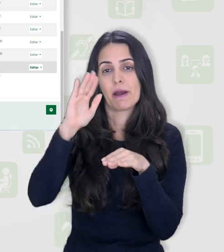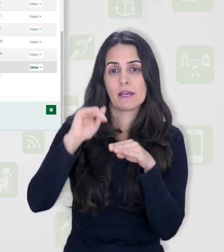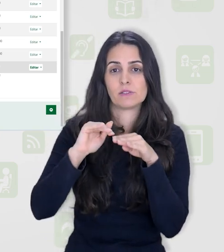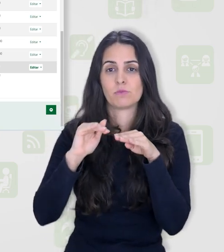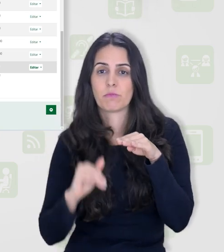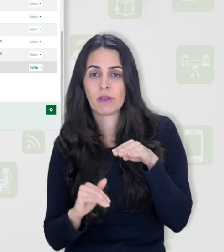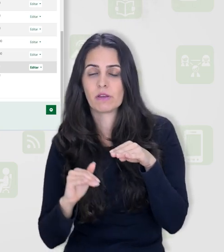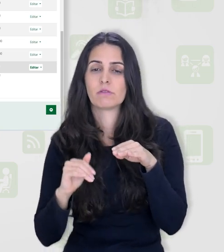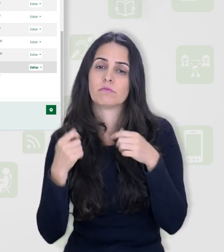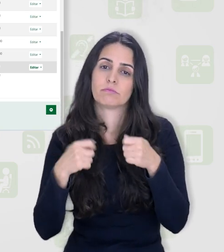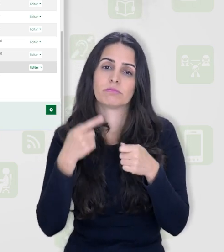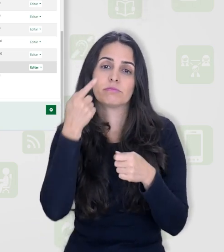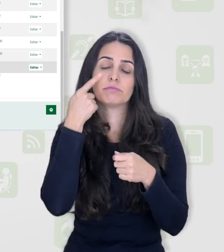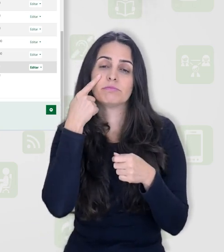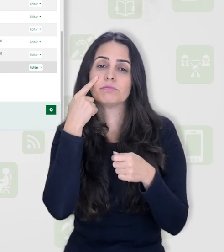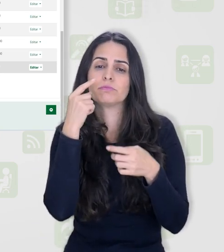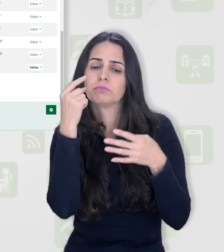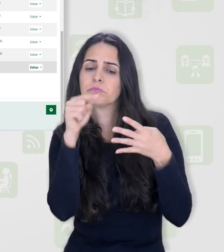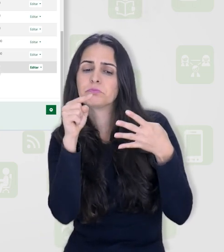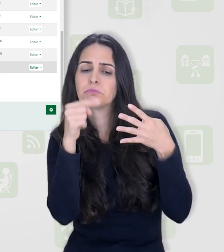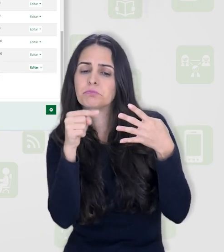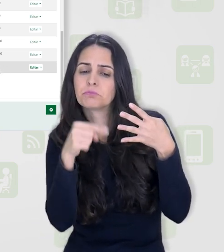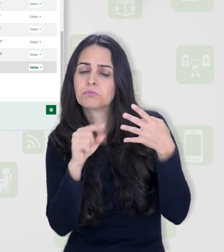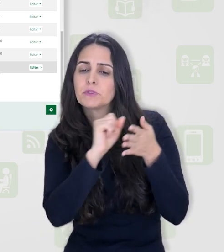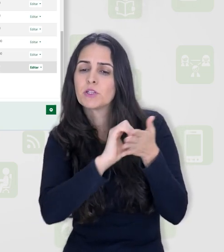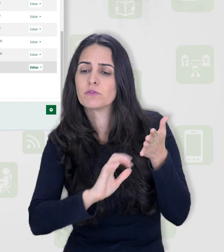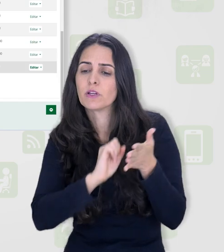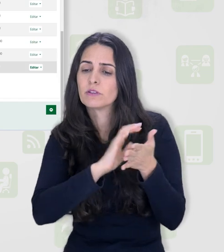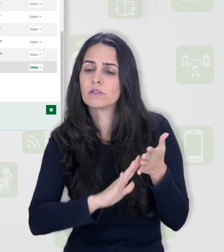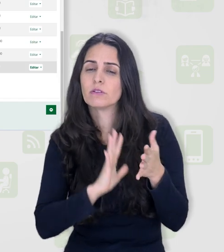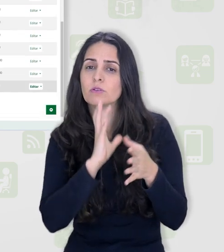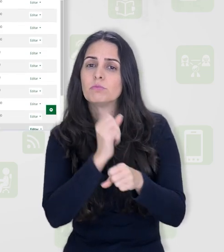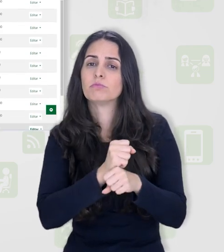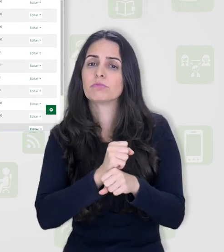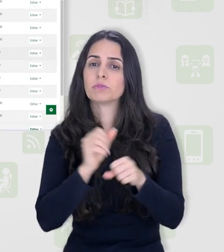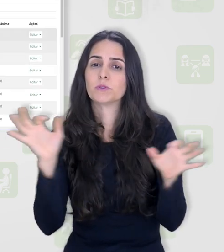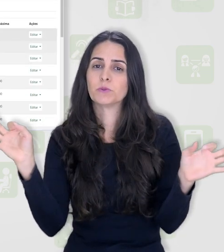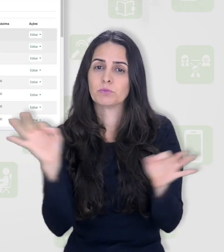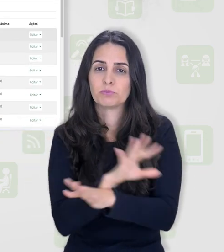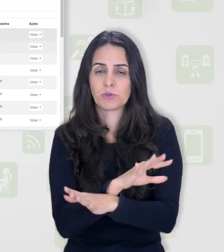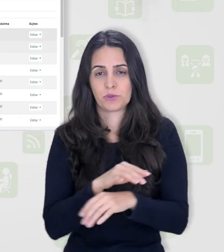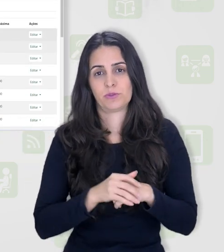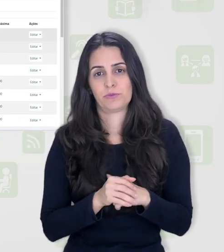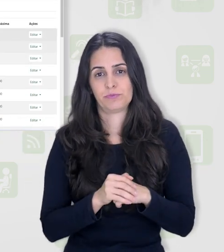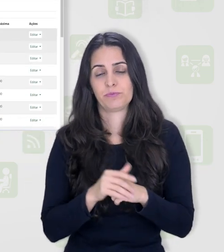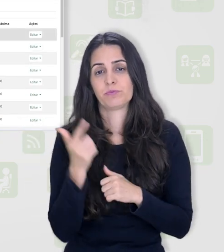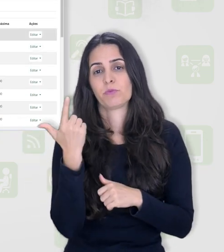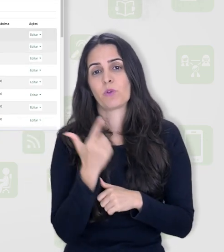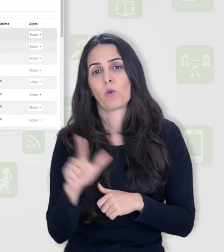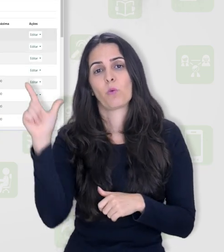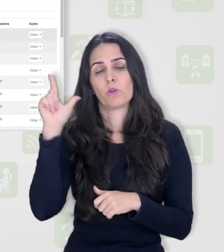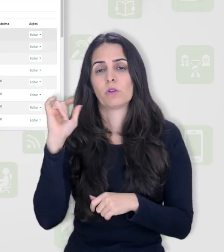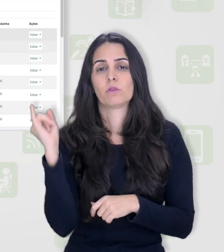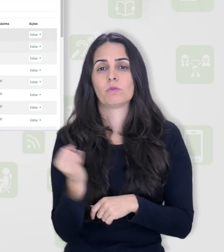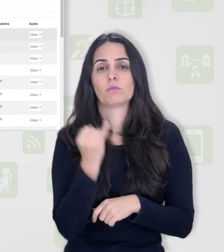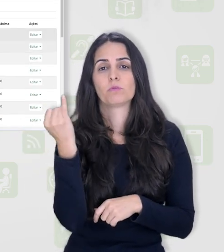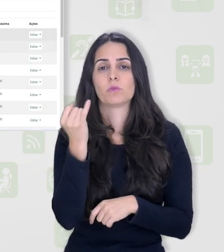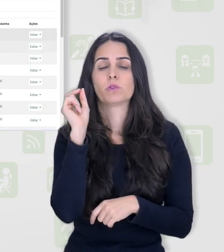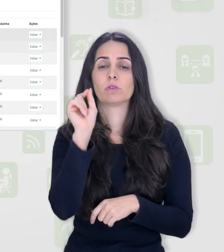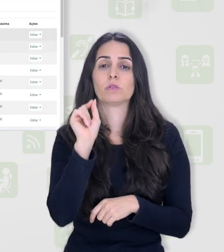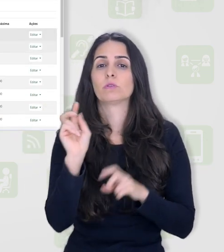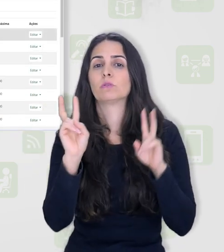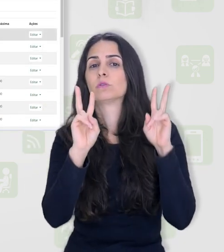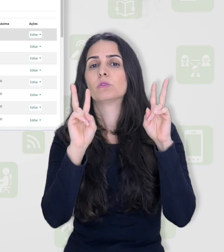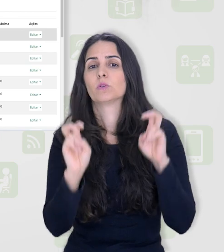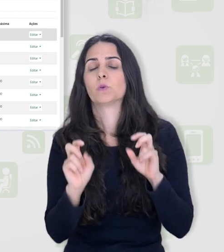é o primeiro preciso fazer essa verificação fechei sem pontos tudo ok uma outra configuração importante é